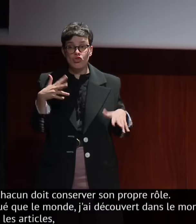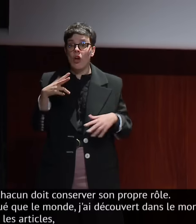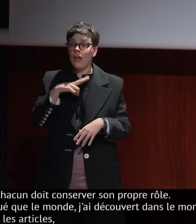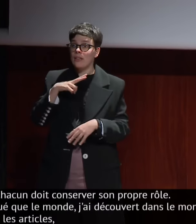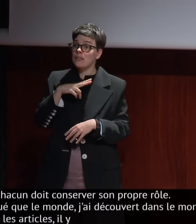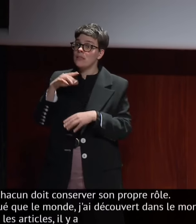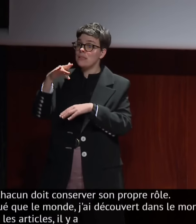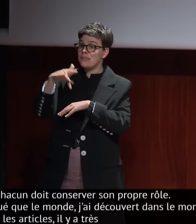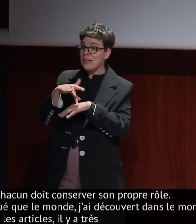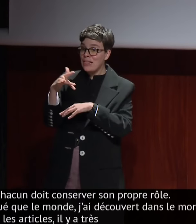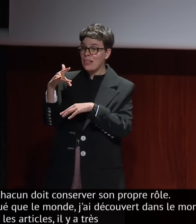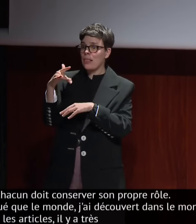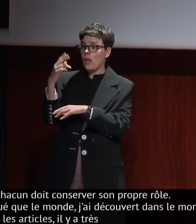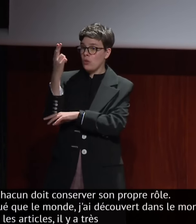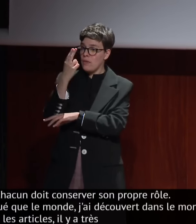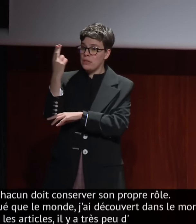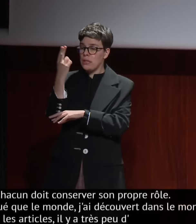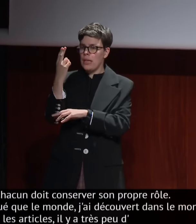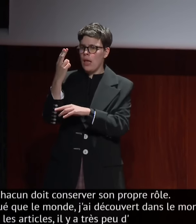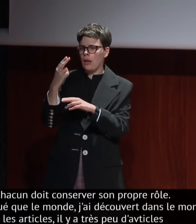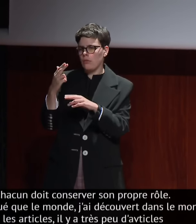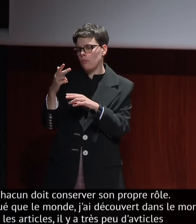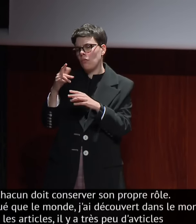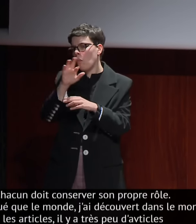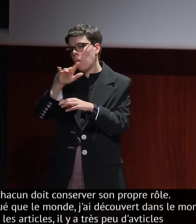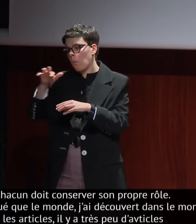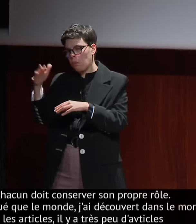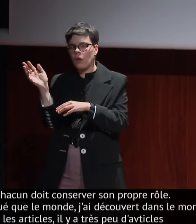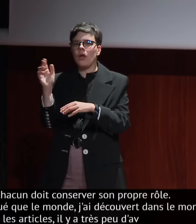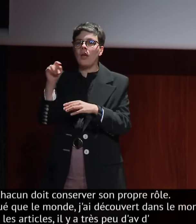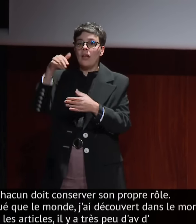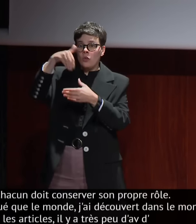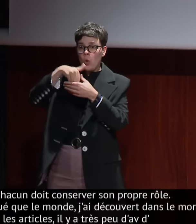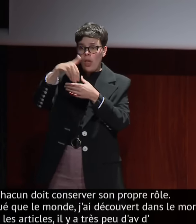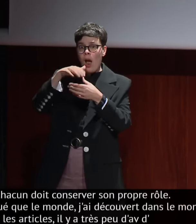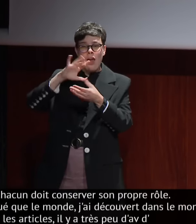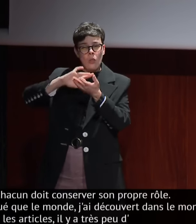universitaire. Et je vois pourtant qu'il existe des sites